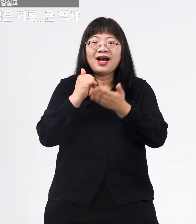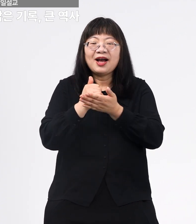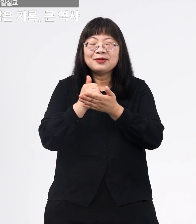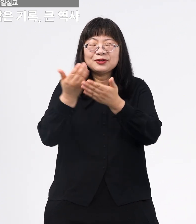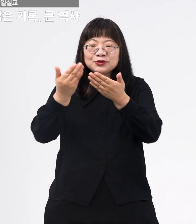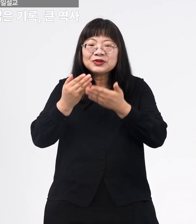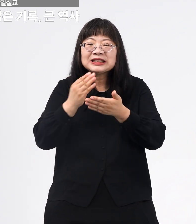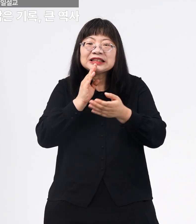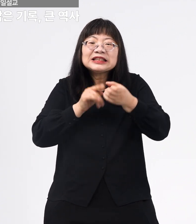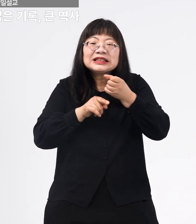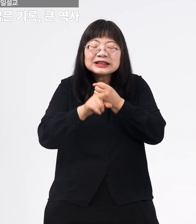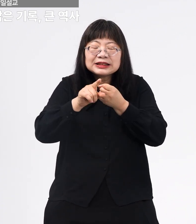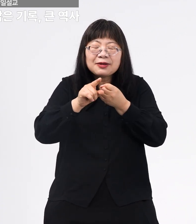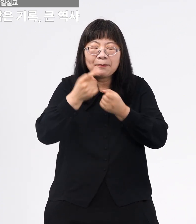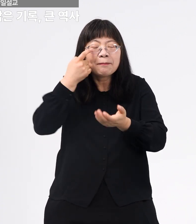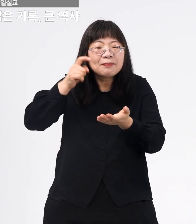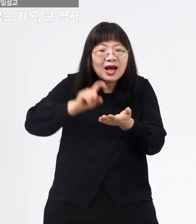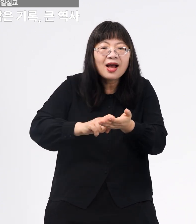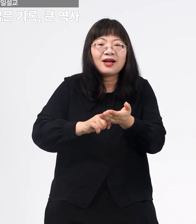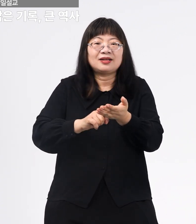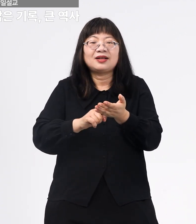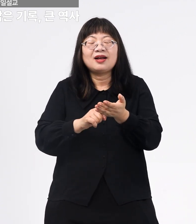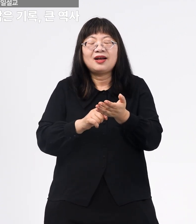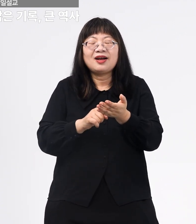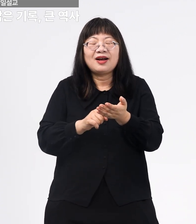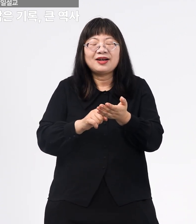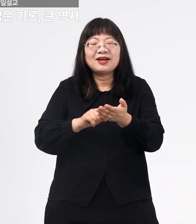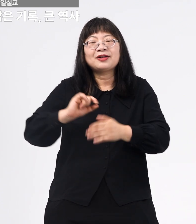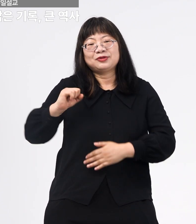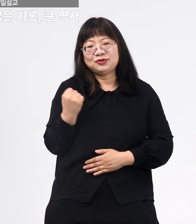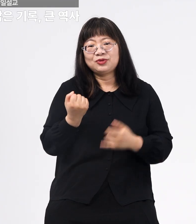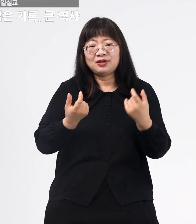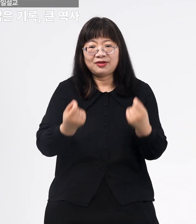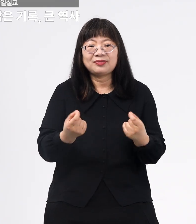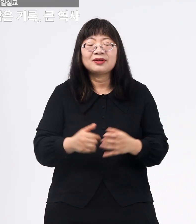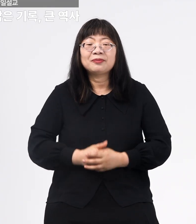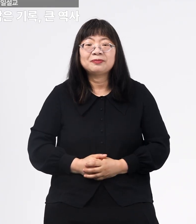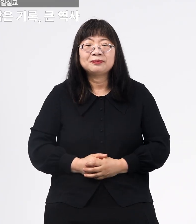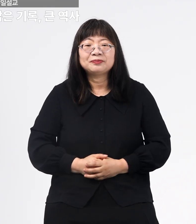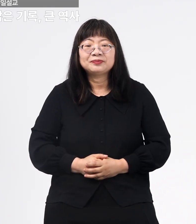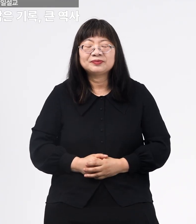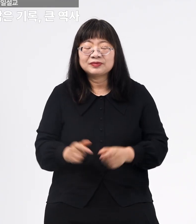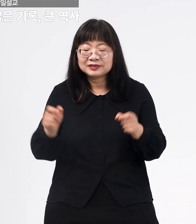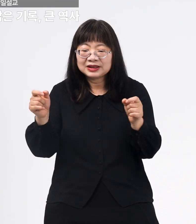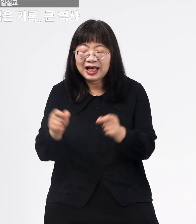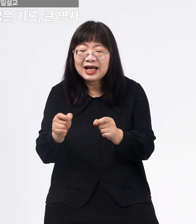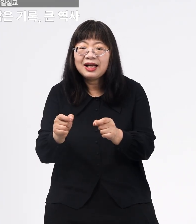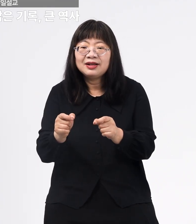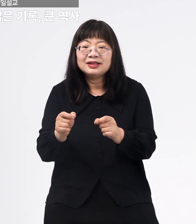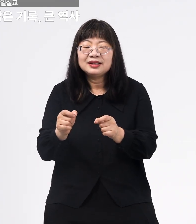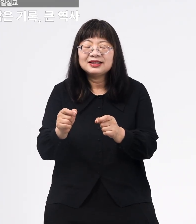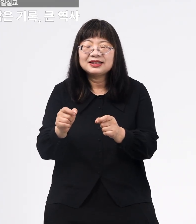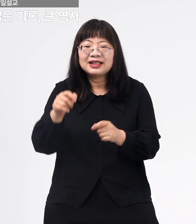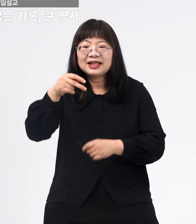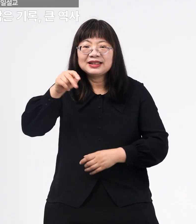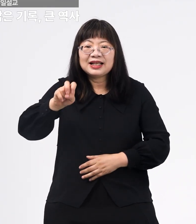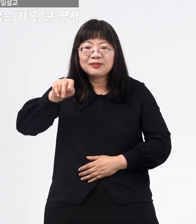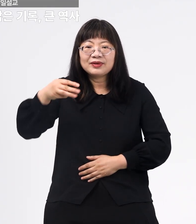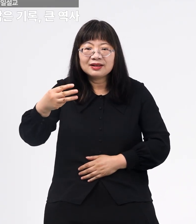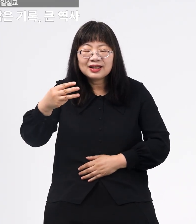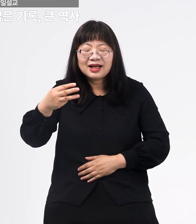거예요. 이 짧았던 한 사사의 흔적이,